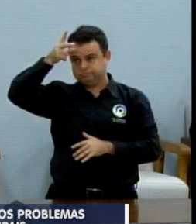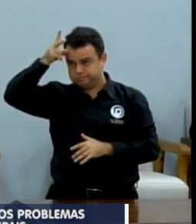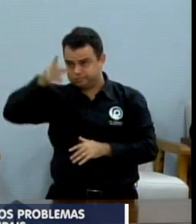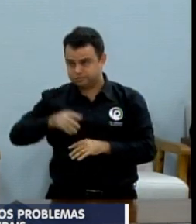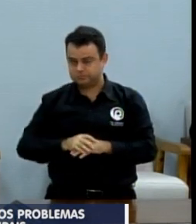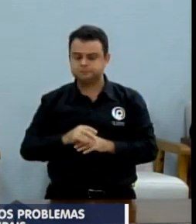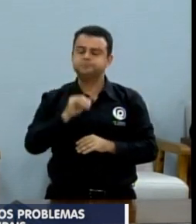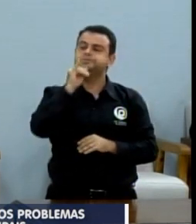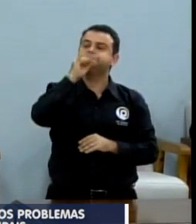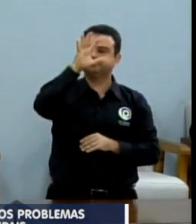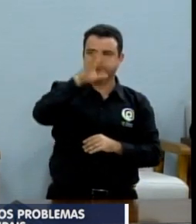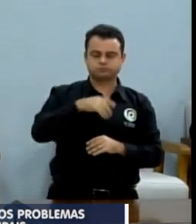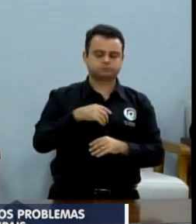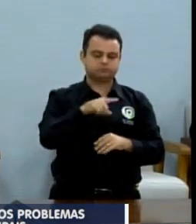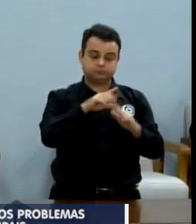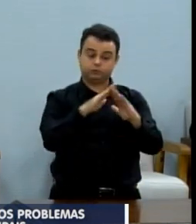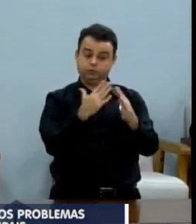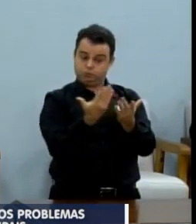Escolar